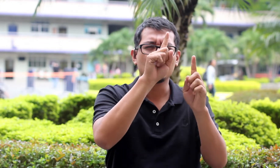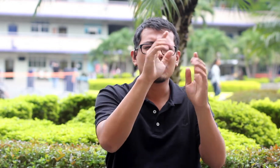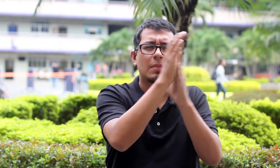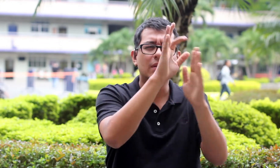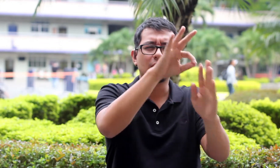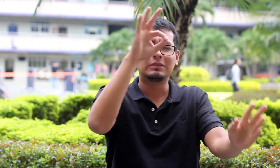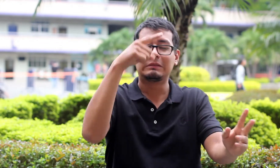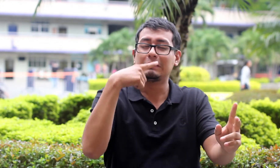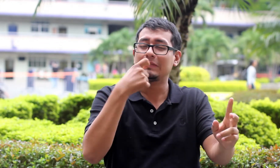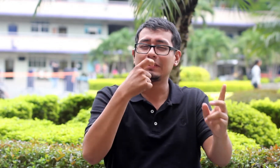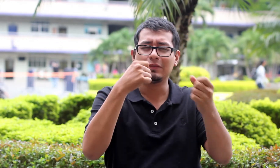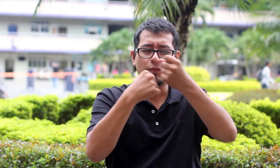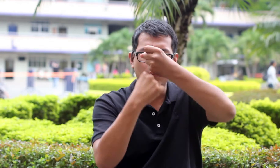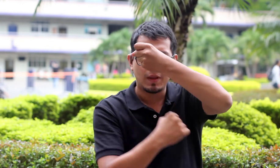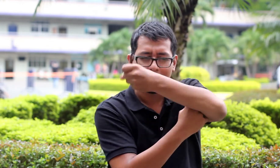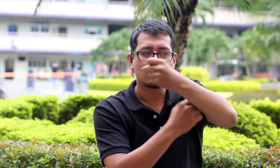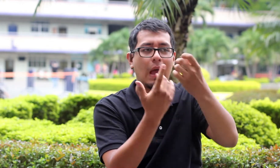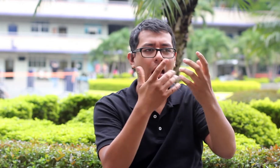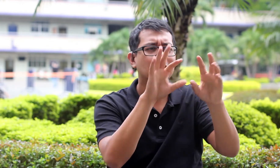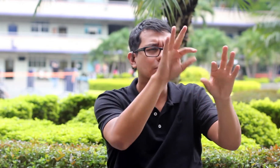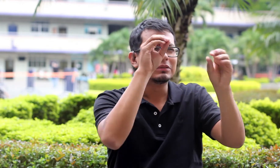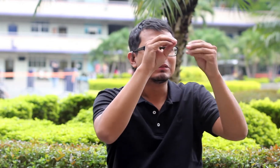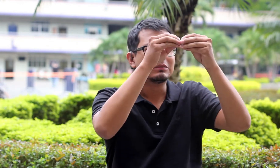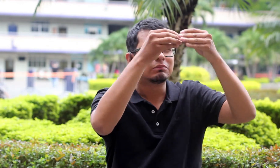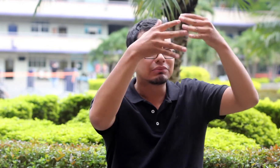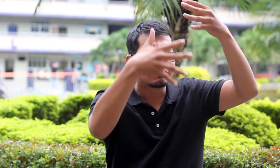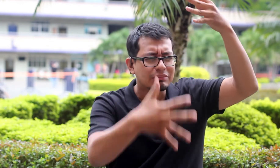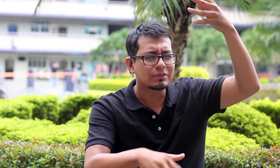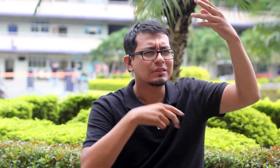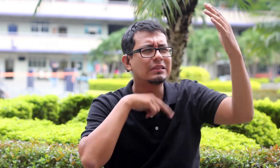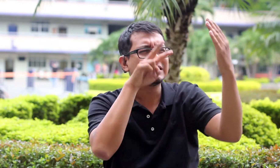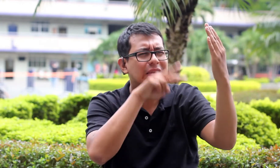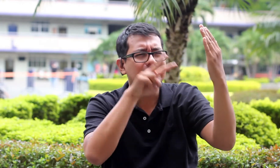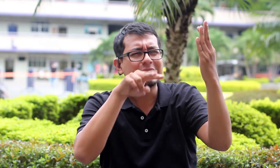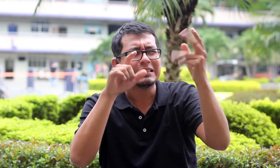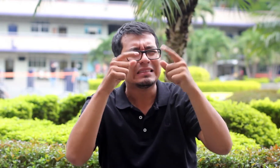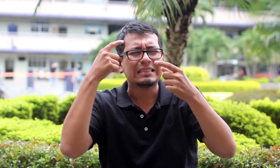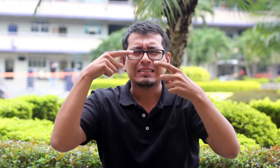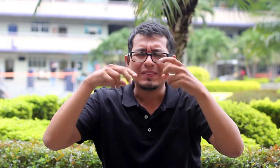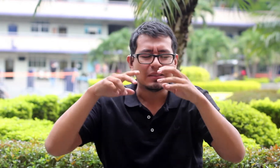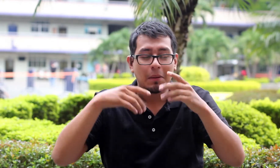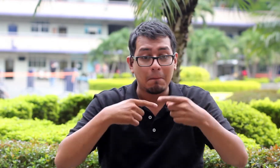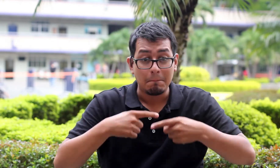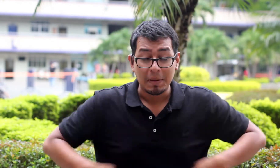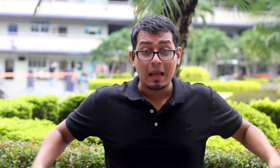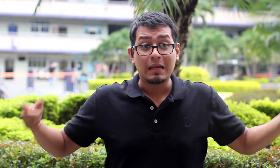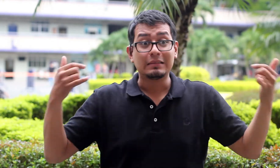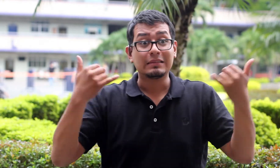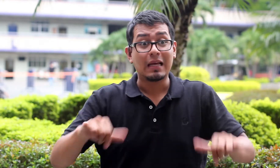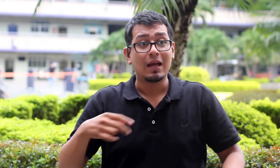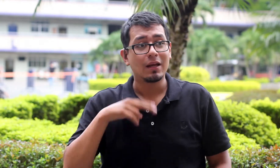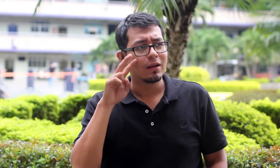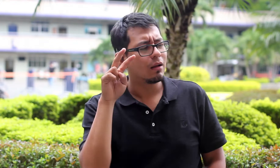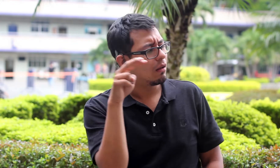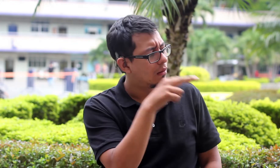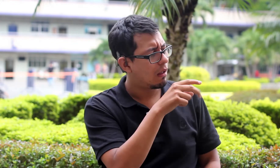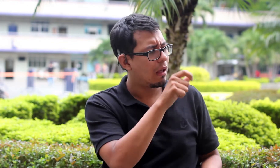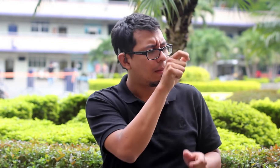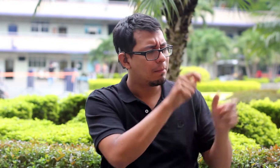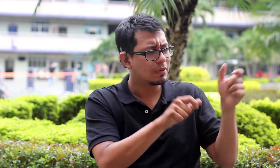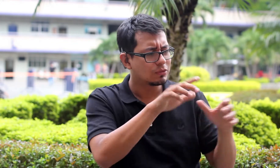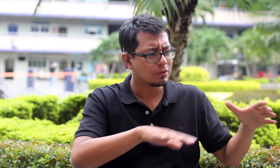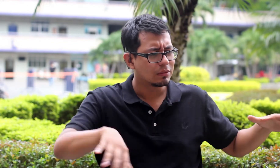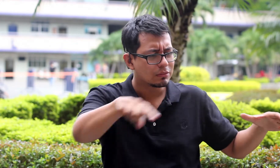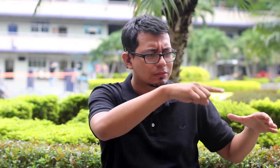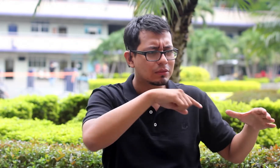el sufrimiento con algunas materias de informática que fueron muy difíciles en la consolidación de esa información, porque